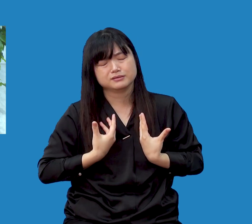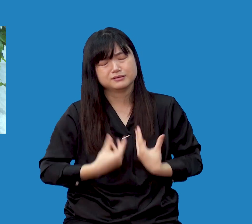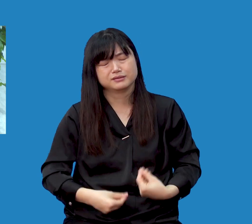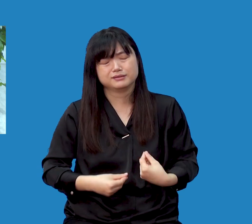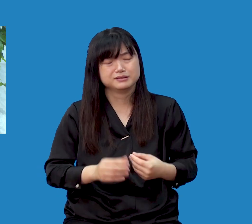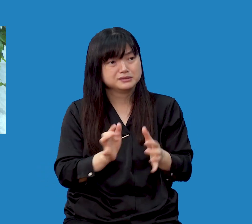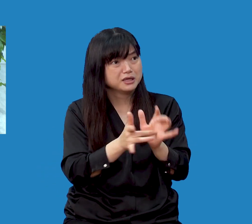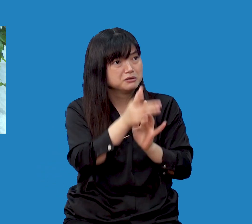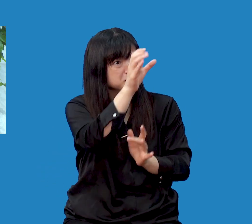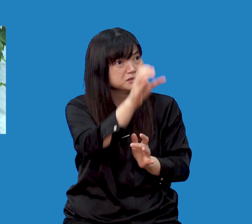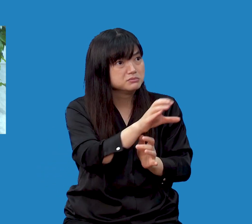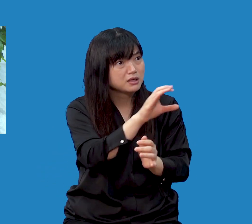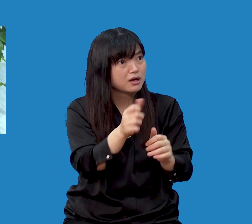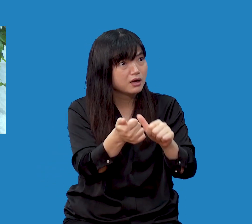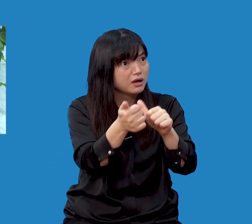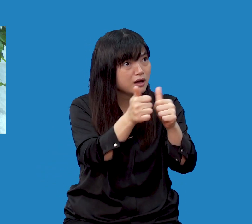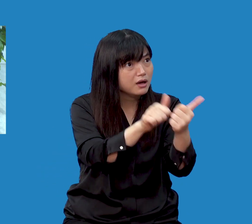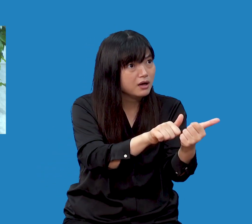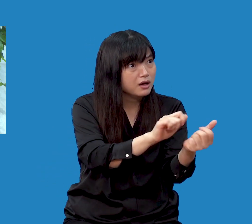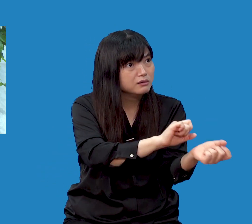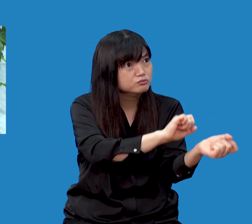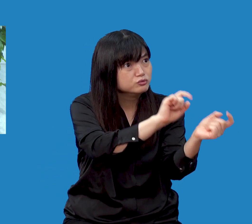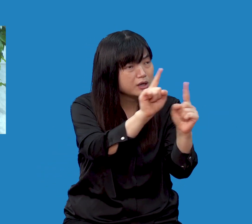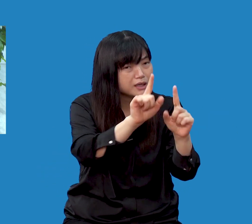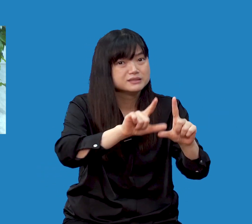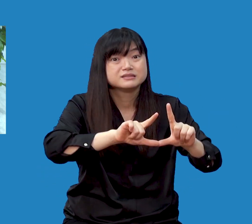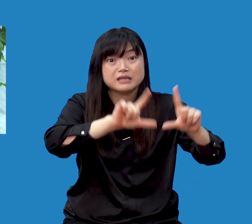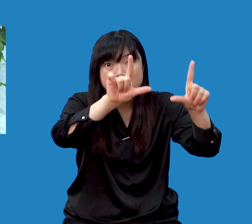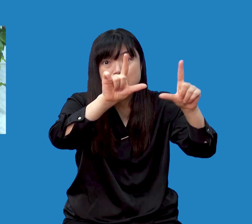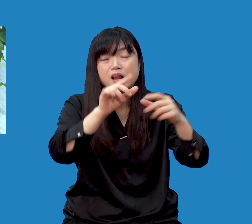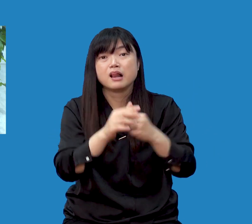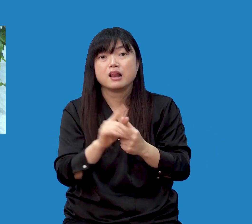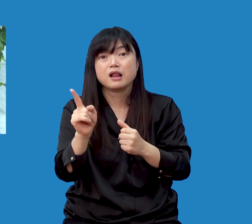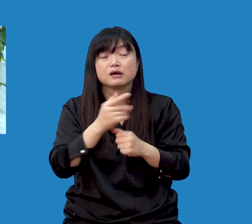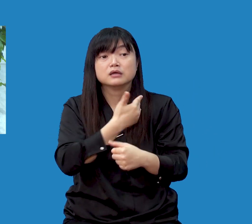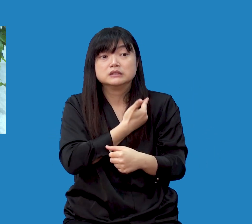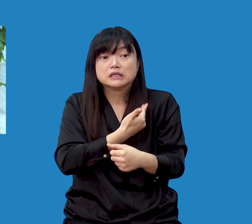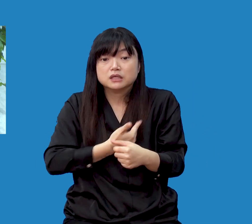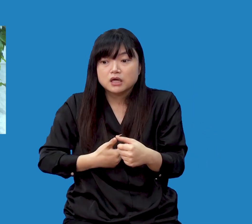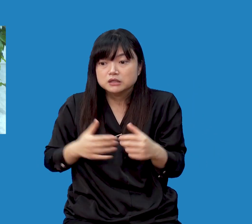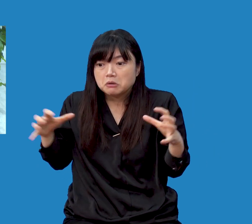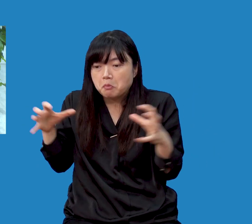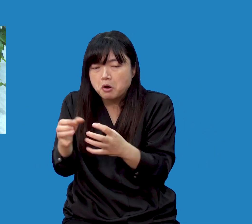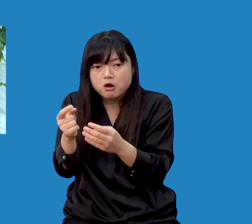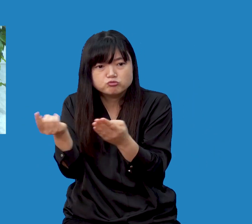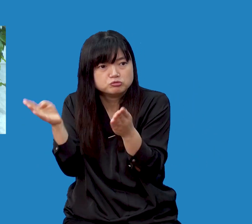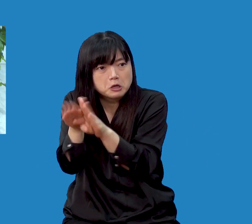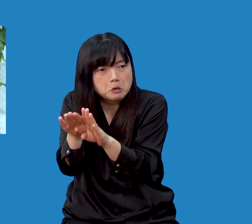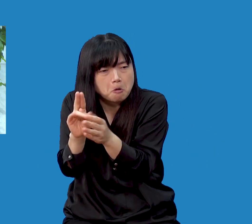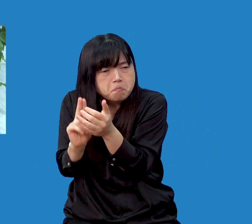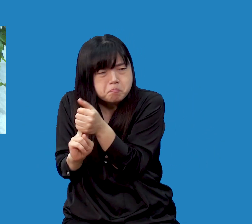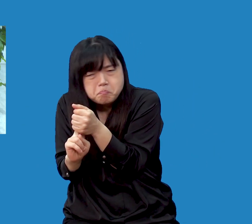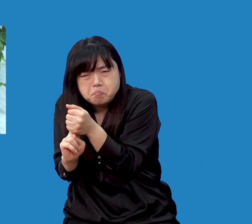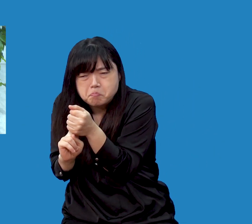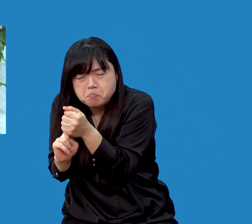예수님 십자가에 죽으시고 부활하신 그날도 집에 들어가서 문을 닫고 숨어